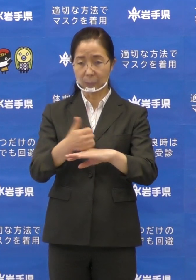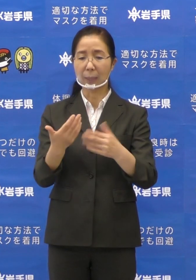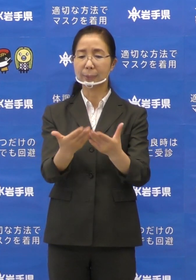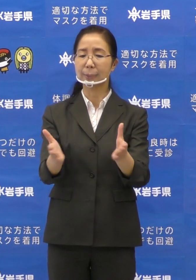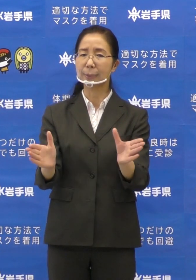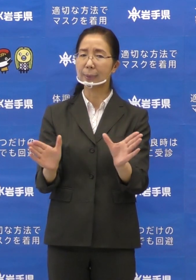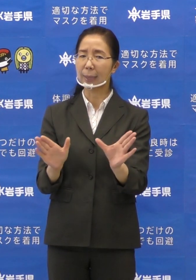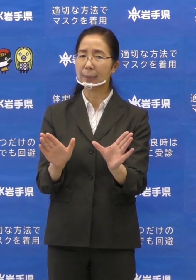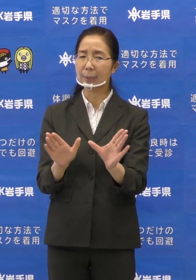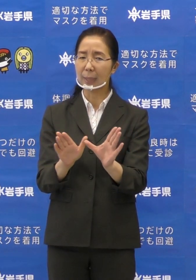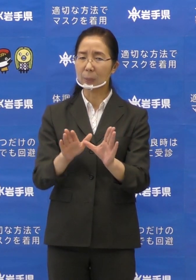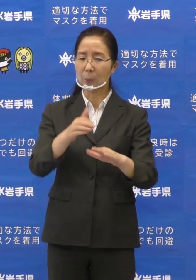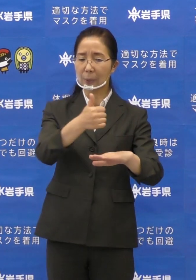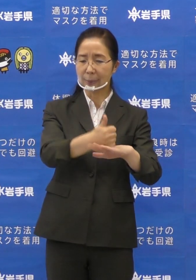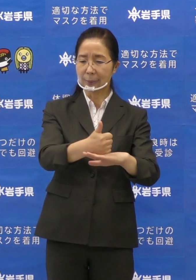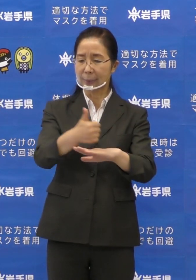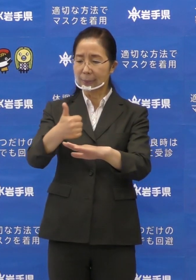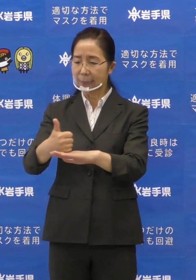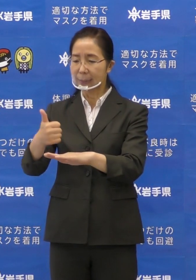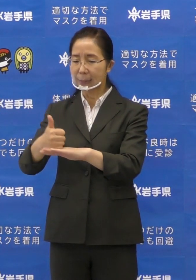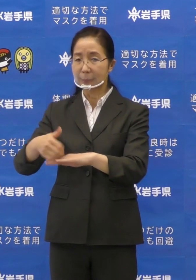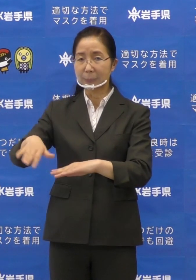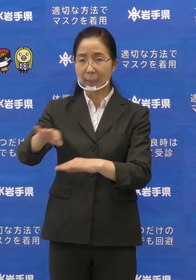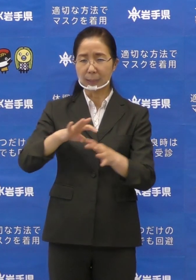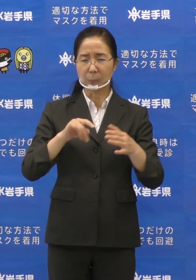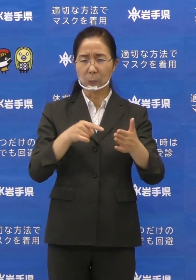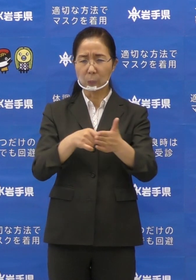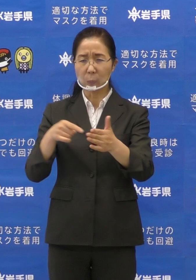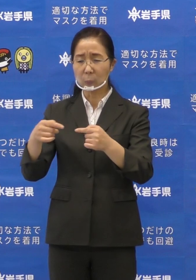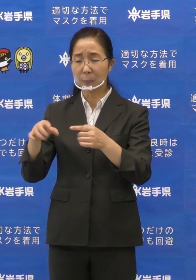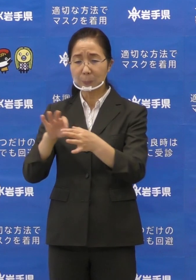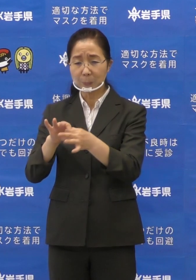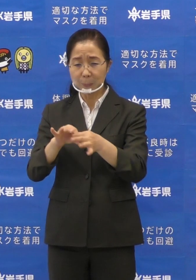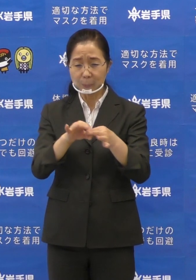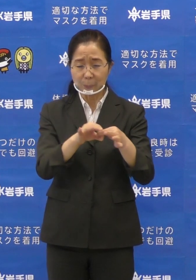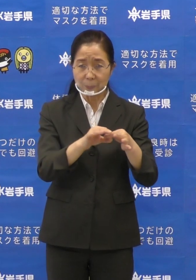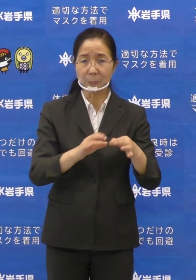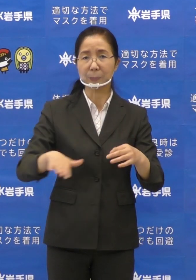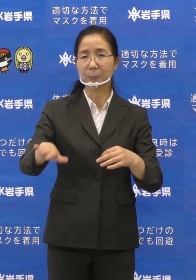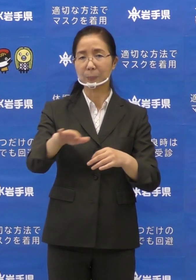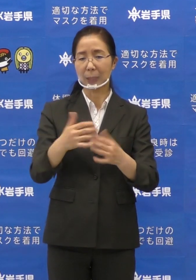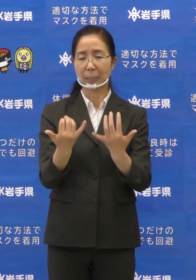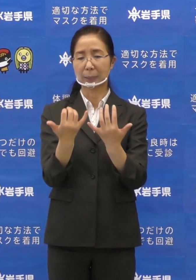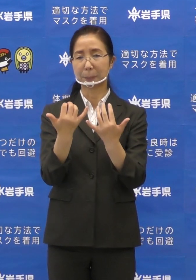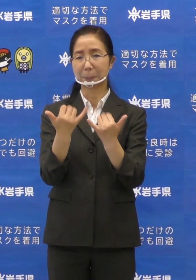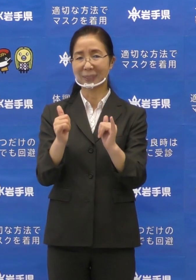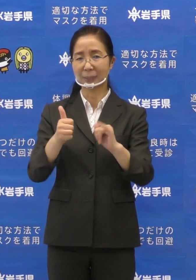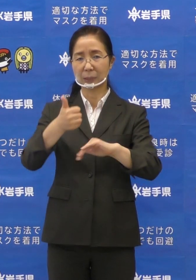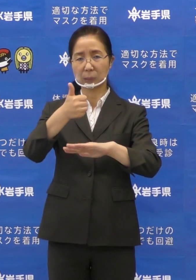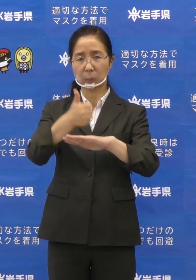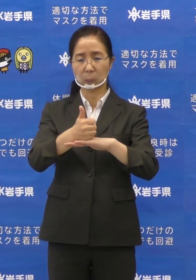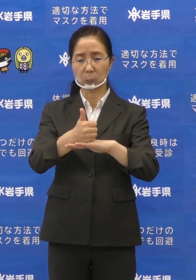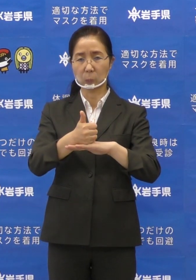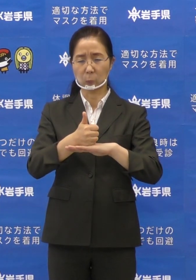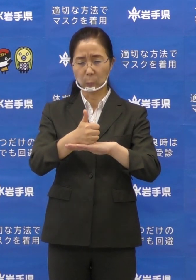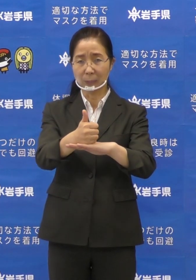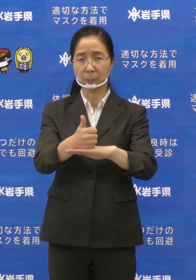の自治としていろんな団体を通じてこう取り組んだりとか、民主主義の原理原則に基づ